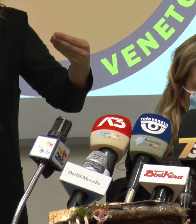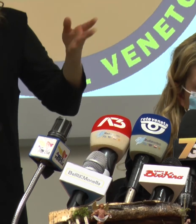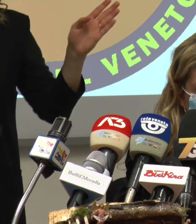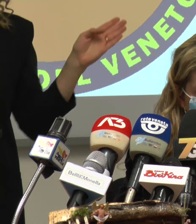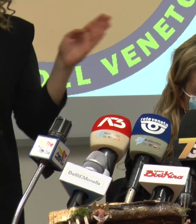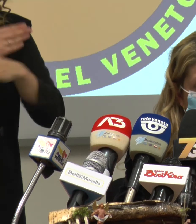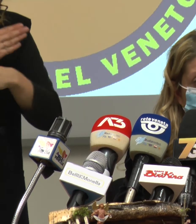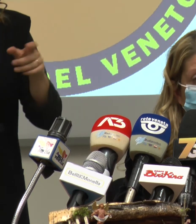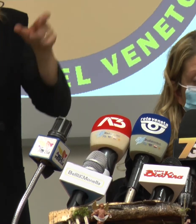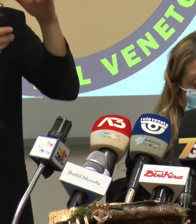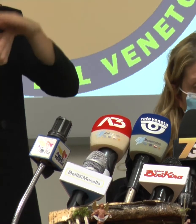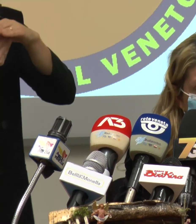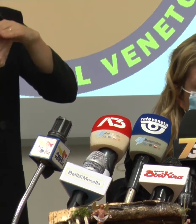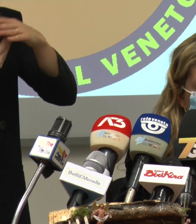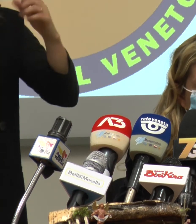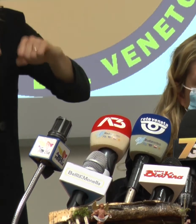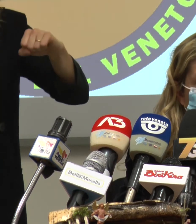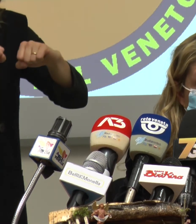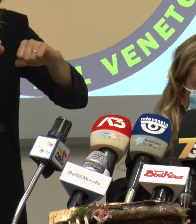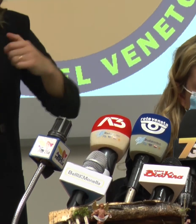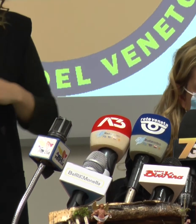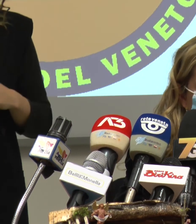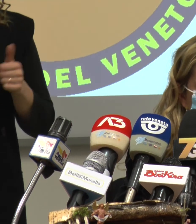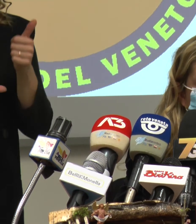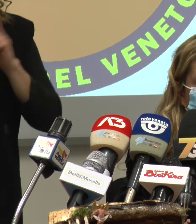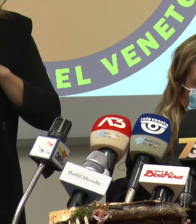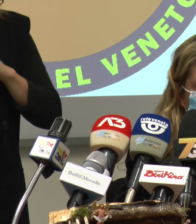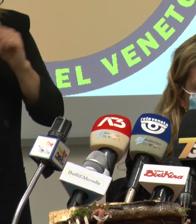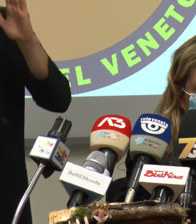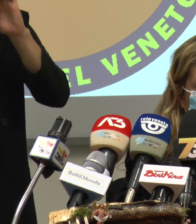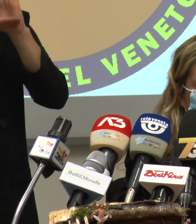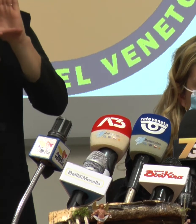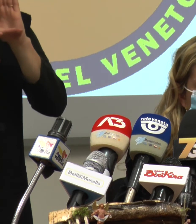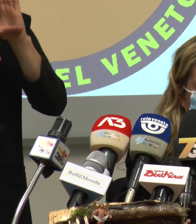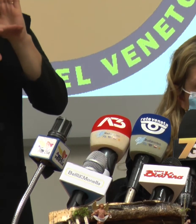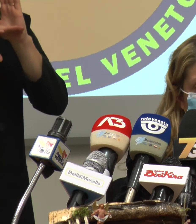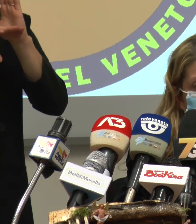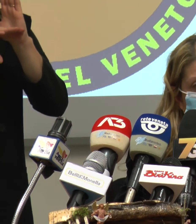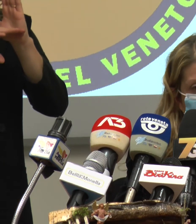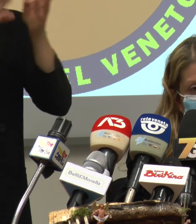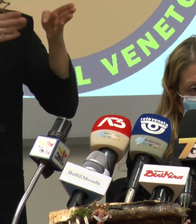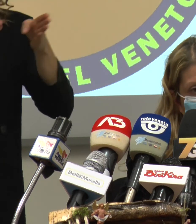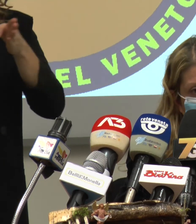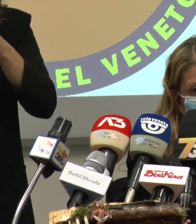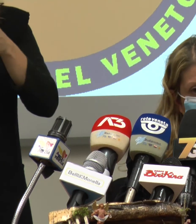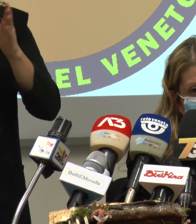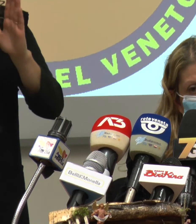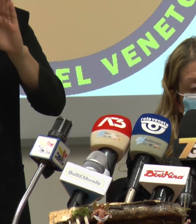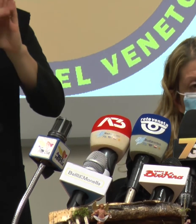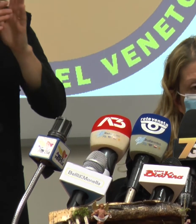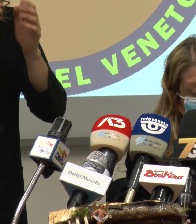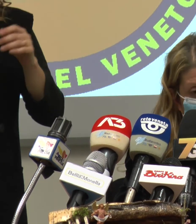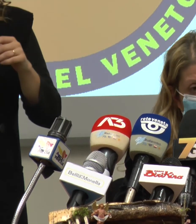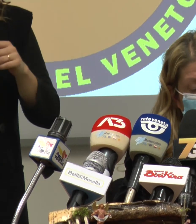operatori sanitari. È chiaro che c'è un ordine di priorità anche a questo, è un ordine di priorità che si chiama stratificazione